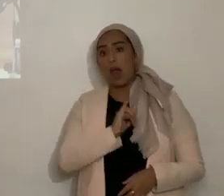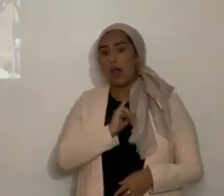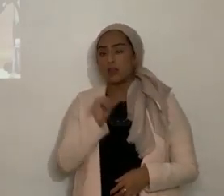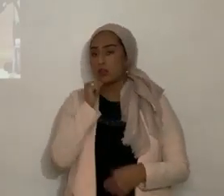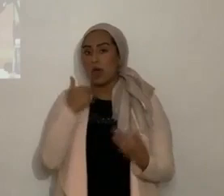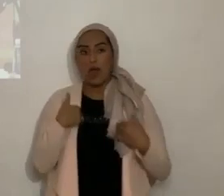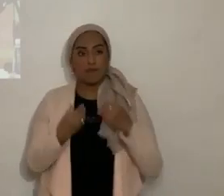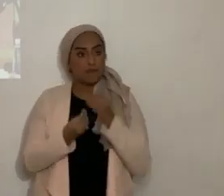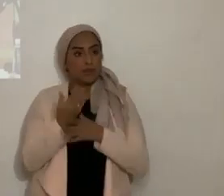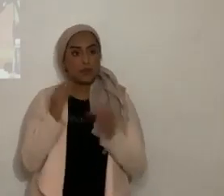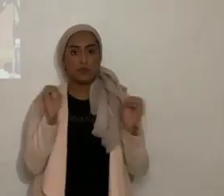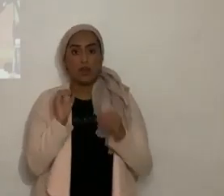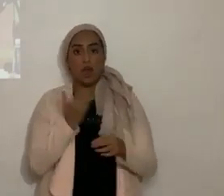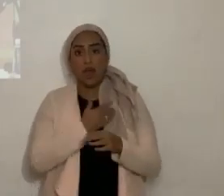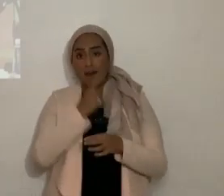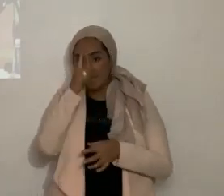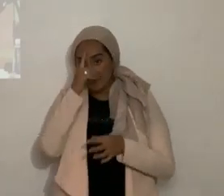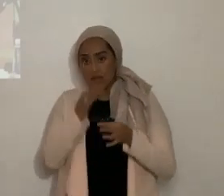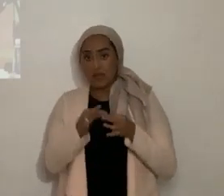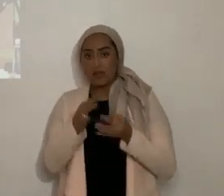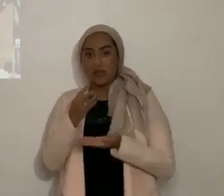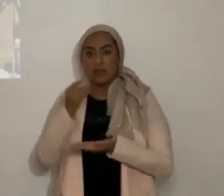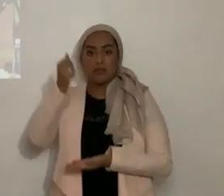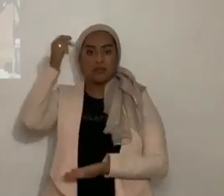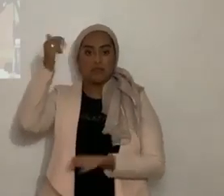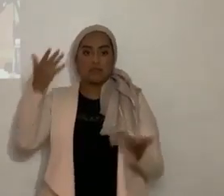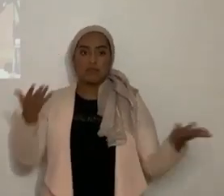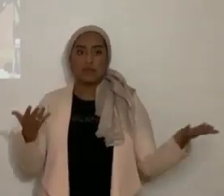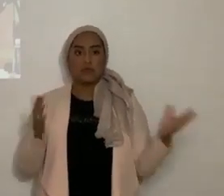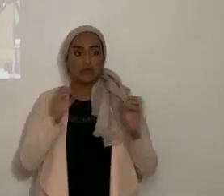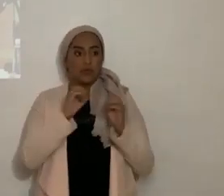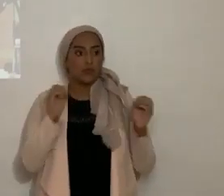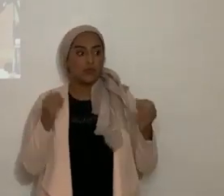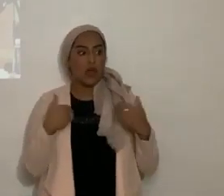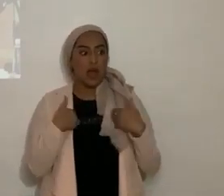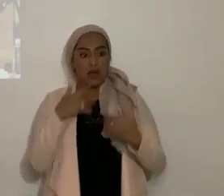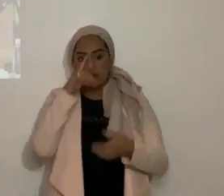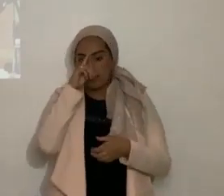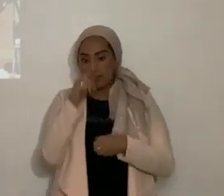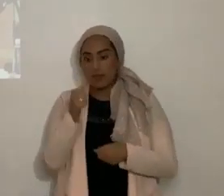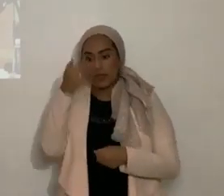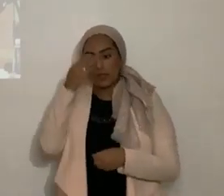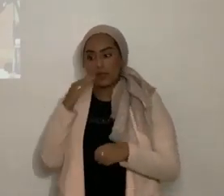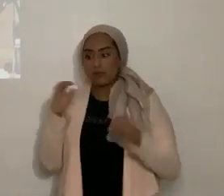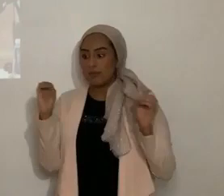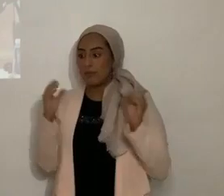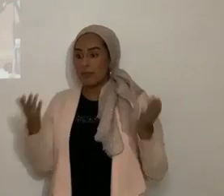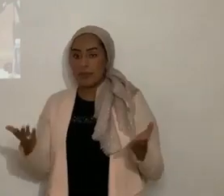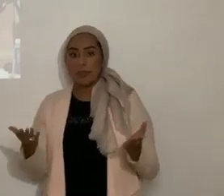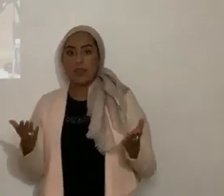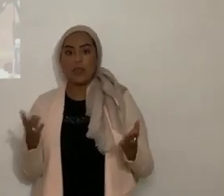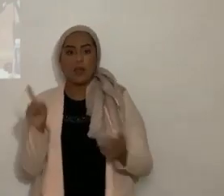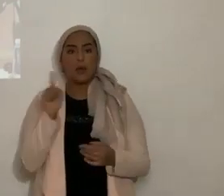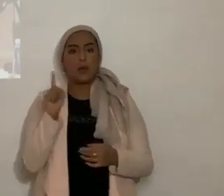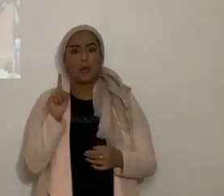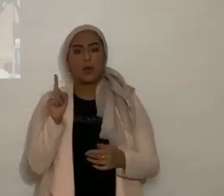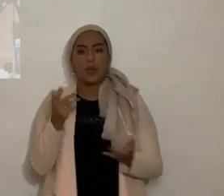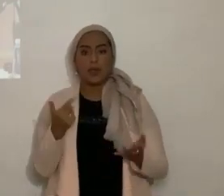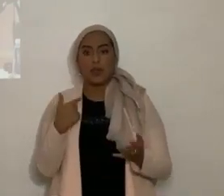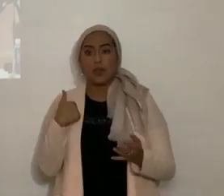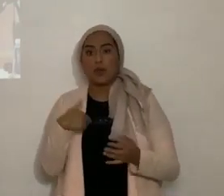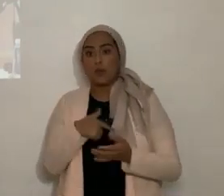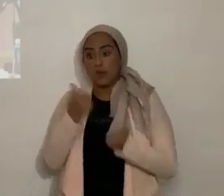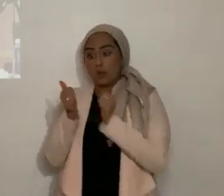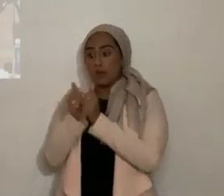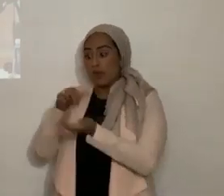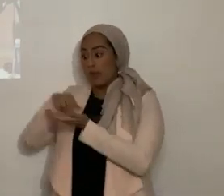tenemos fruto, nuestra fe es de azúcar, no tenemos confianza en el Eterno, ¿en dónde estaremos? ¿Del lado de